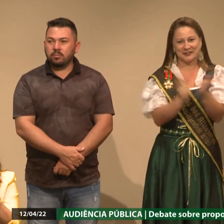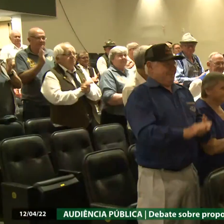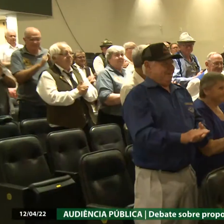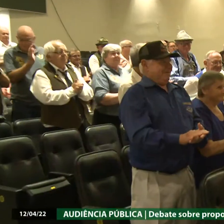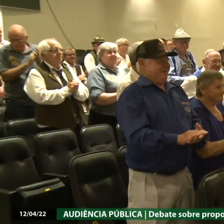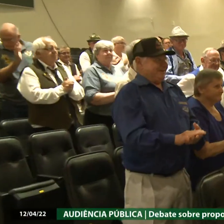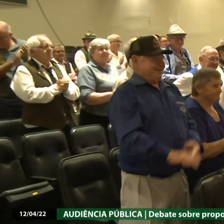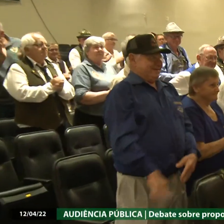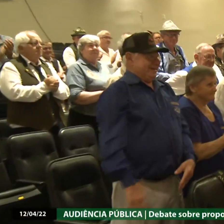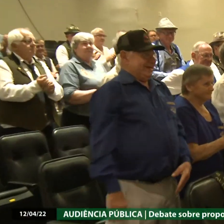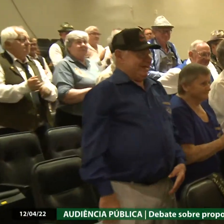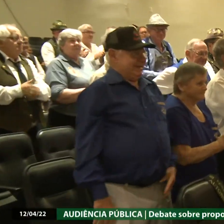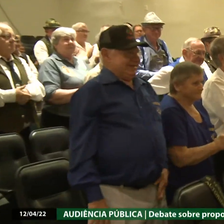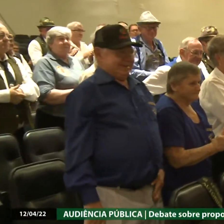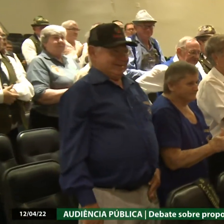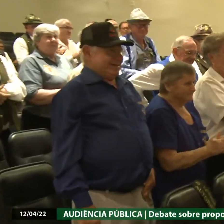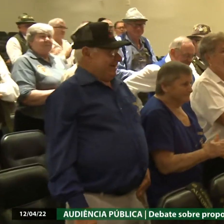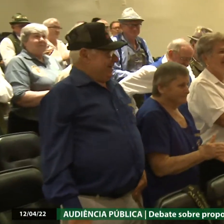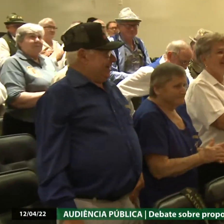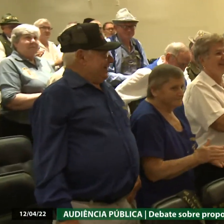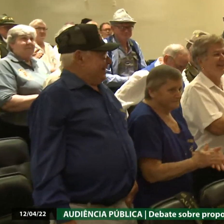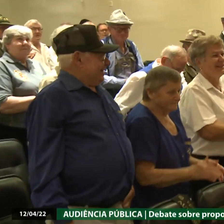E aí